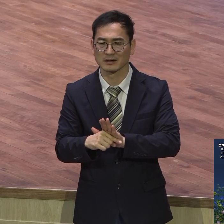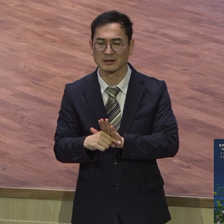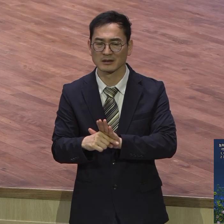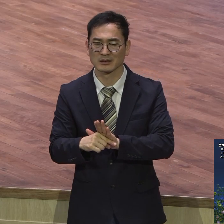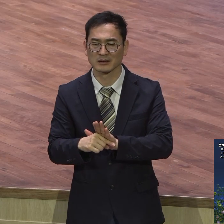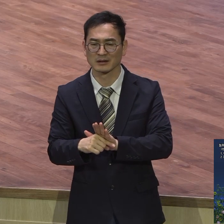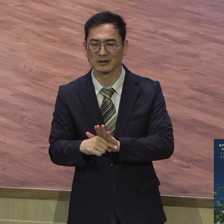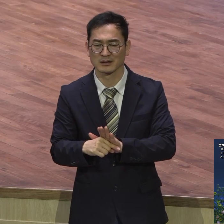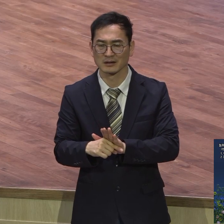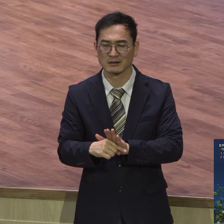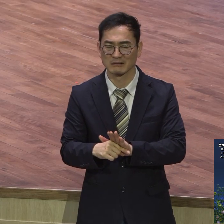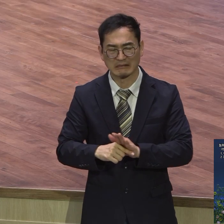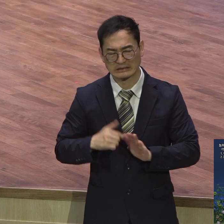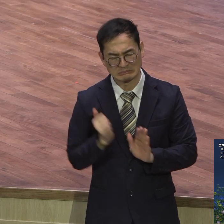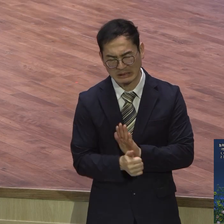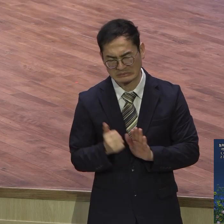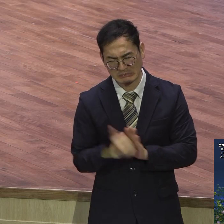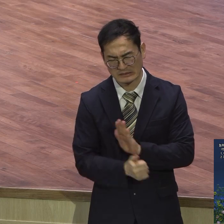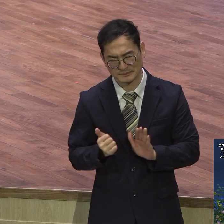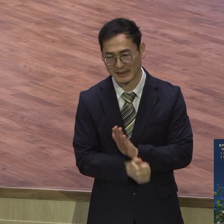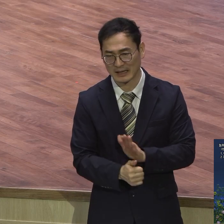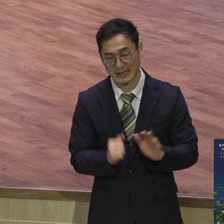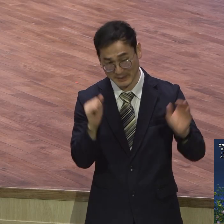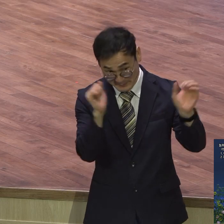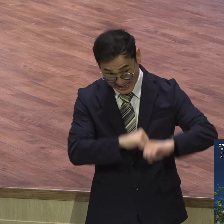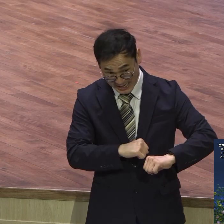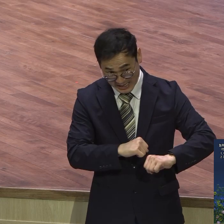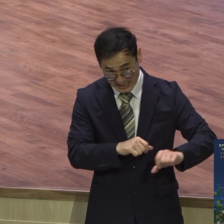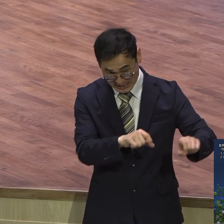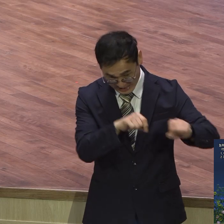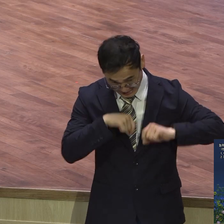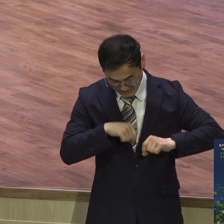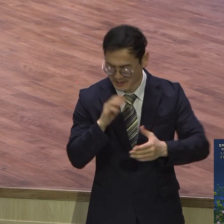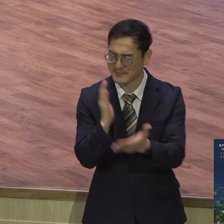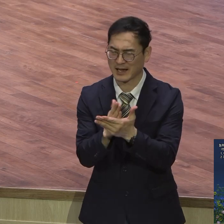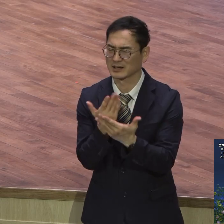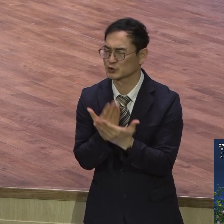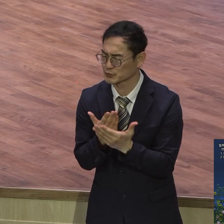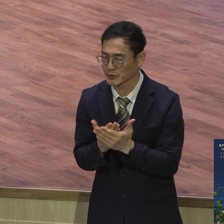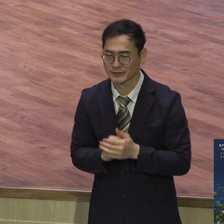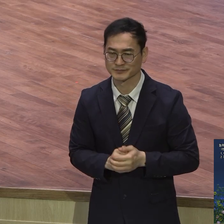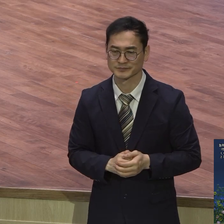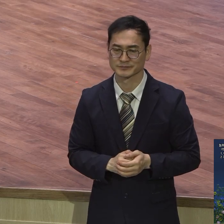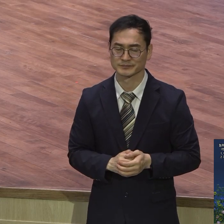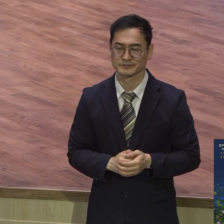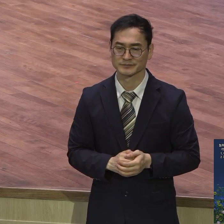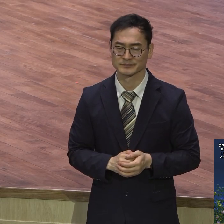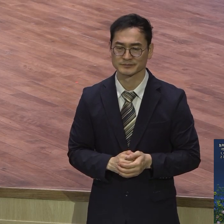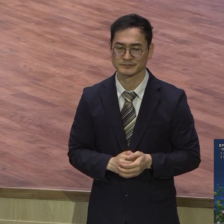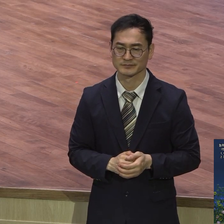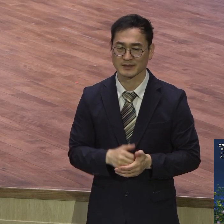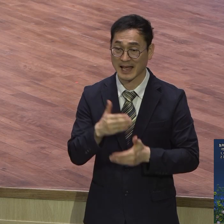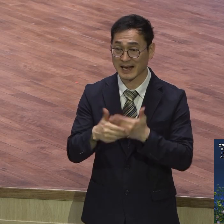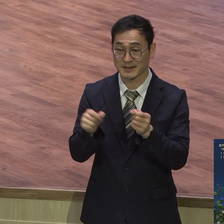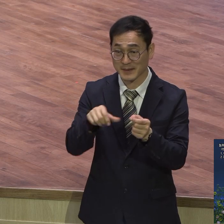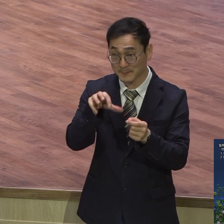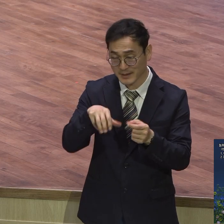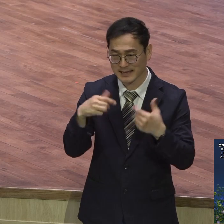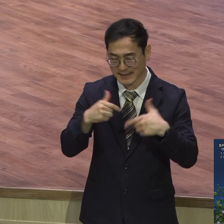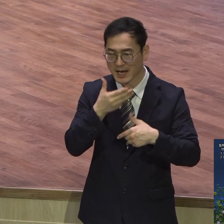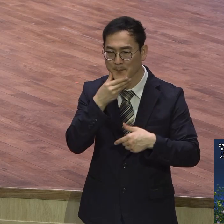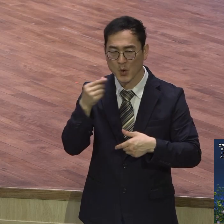테스트하고 실패적 의식에 빠져 망하는 자 되지 않게 하여 주옵소사 하나님 앞에서 늘